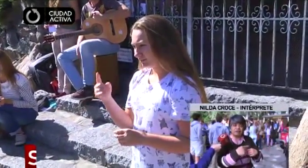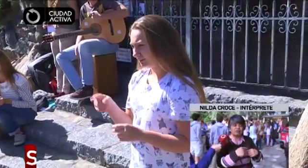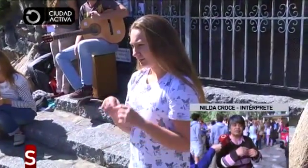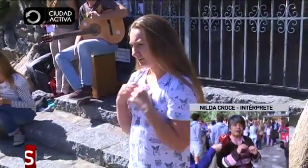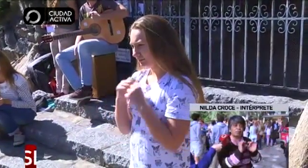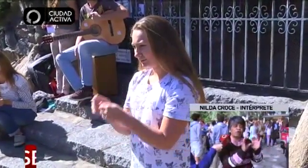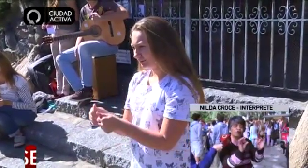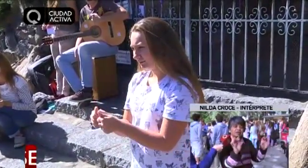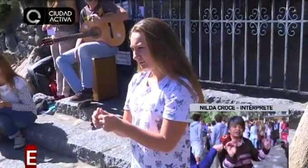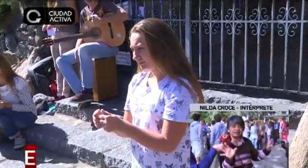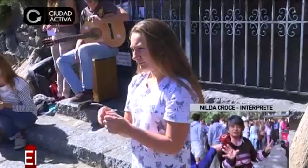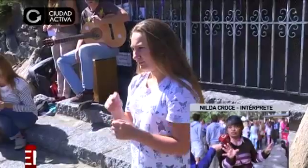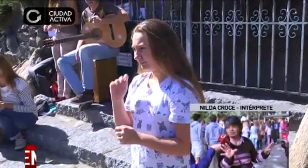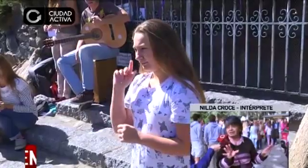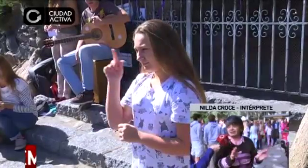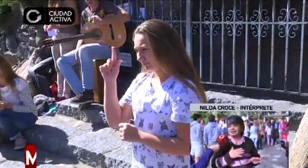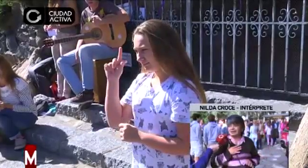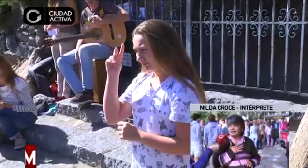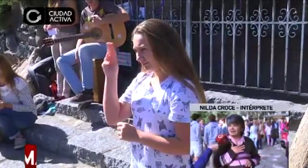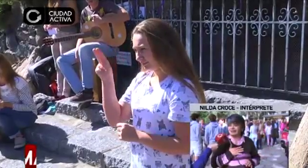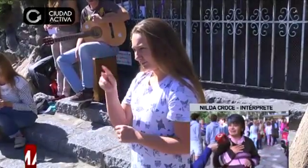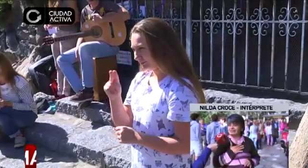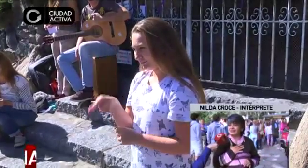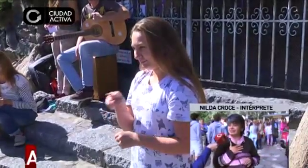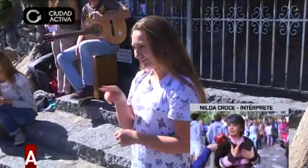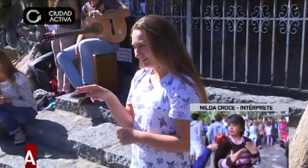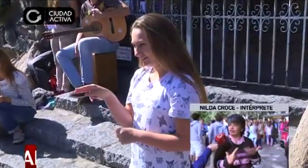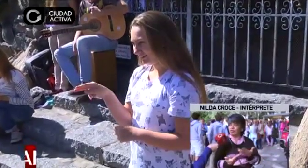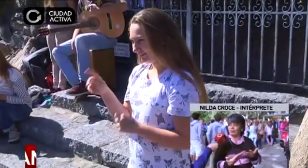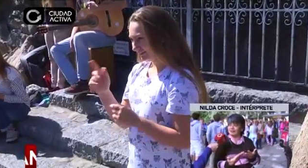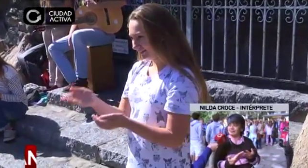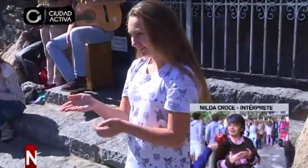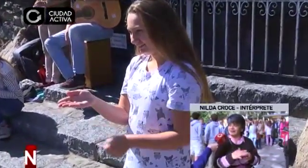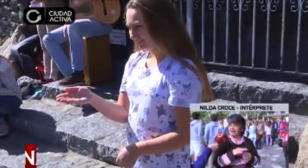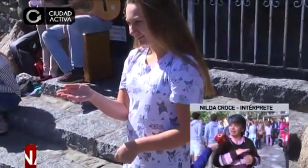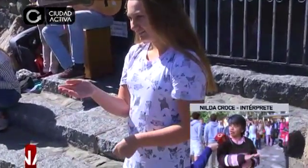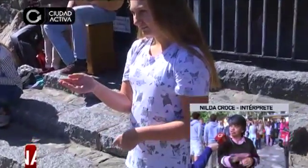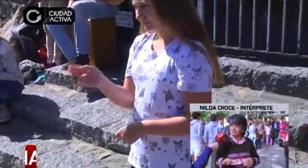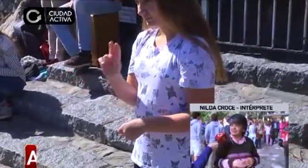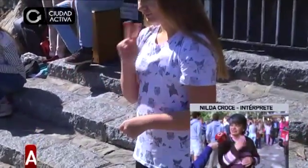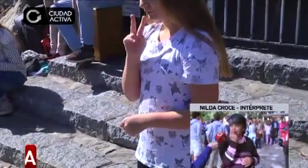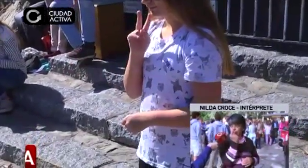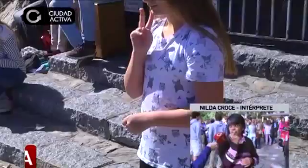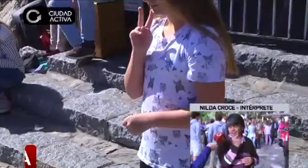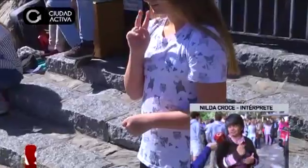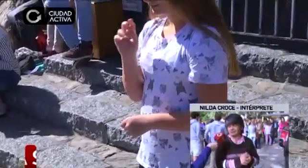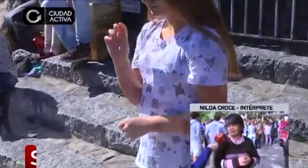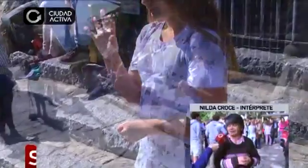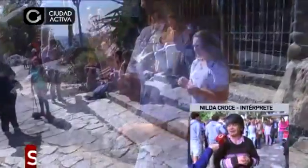de a poquito, se va como contagiando el sentimiento de compartir en la diócesis de